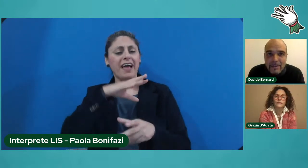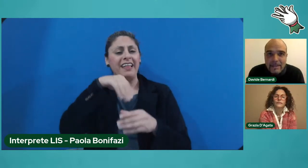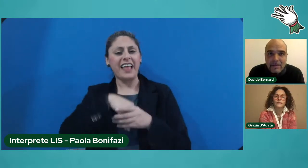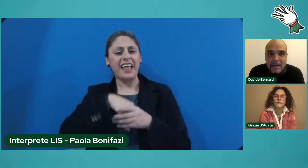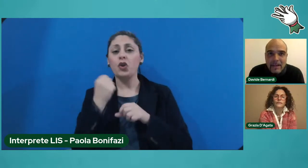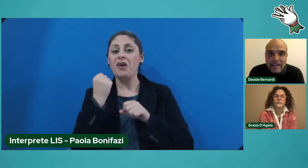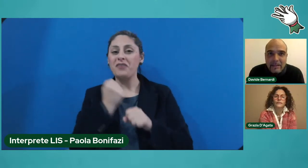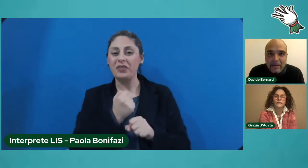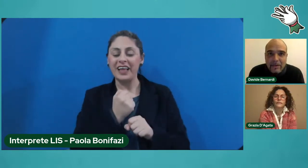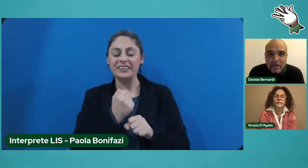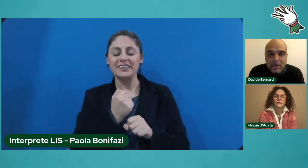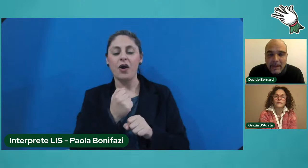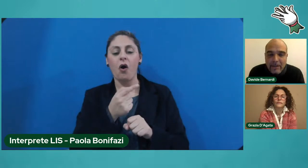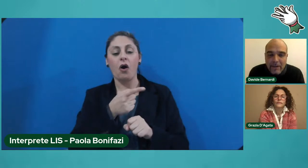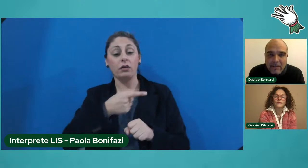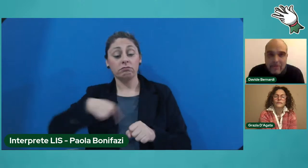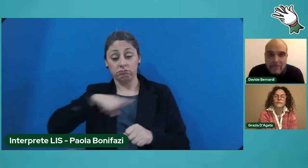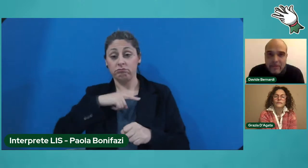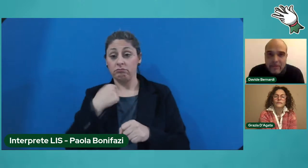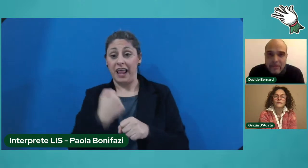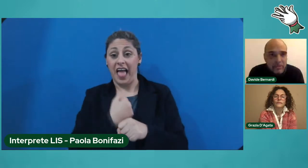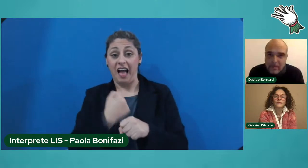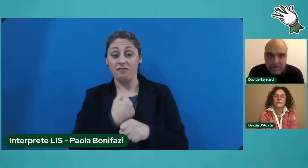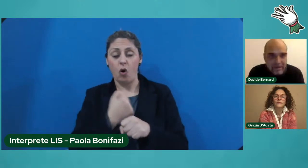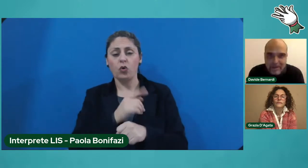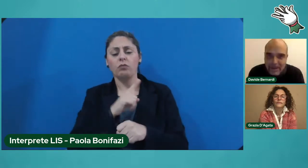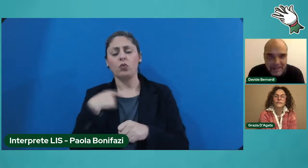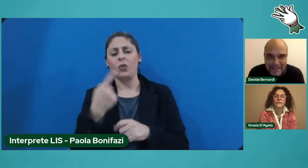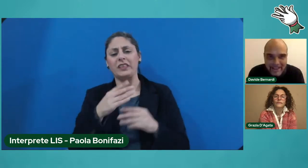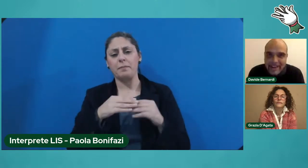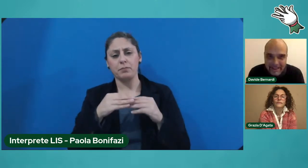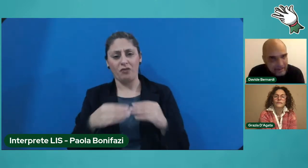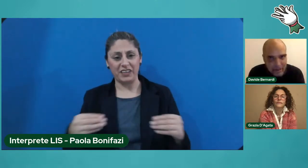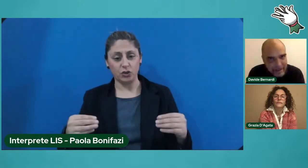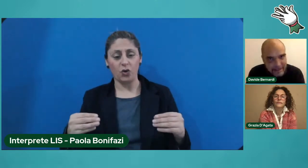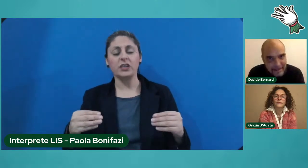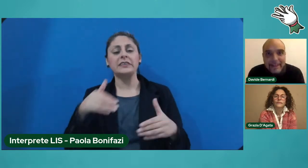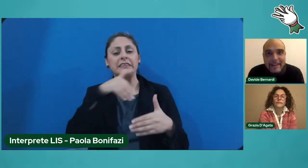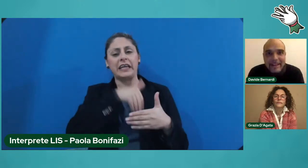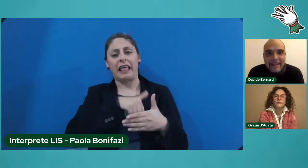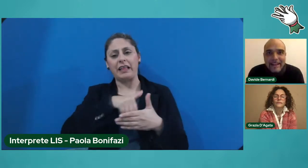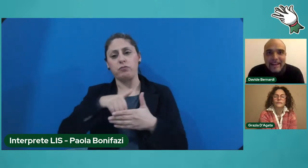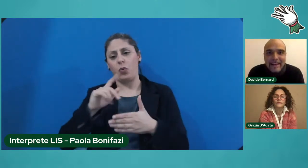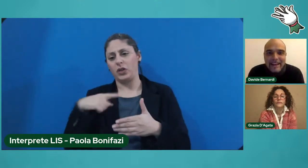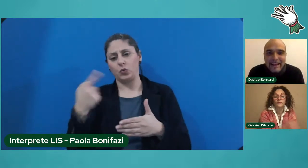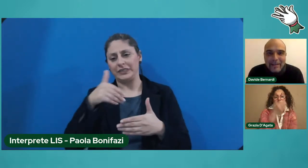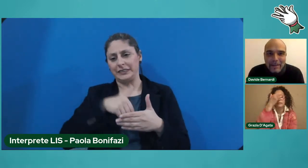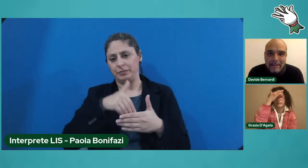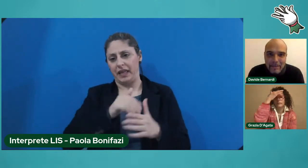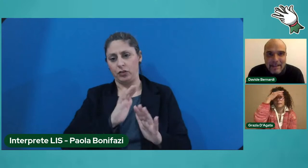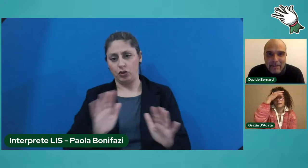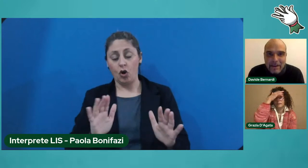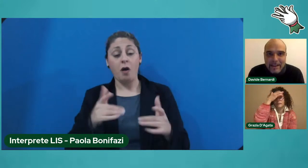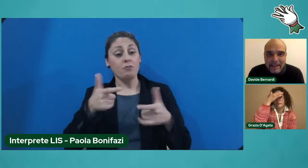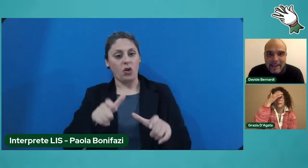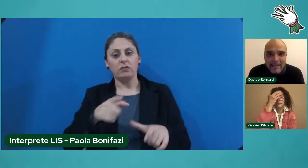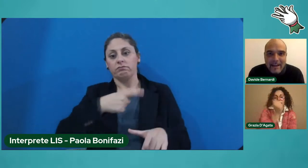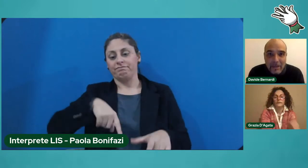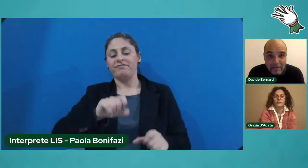fondazione siamo noi che lavoriamo, siamo tutti professionisti e retribuiti. Perché pensiamo anche che il livello debba